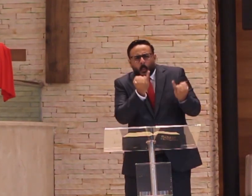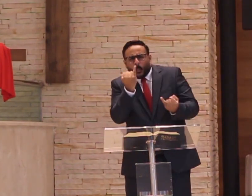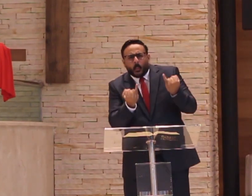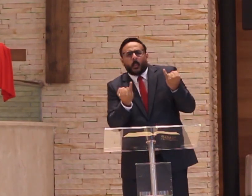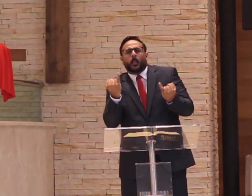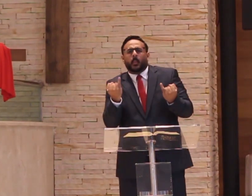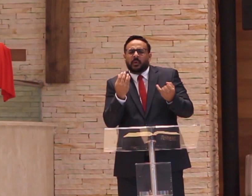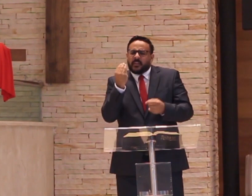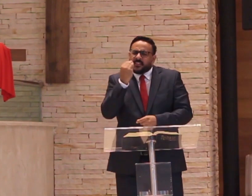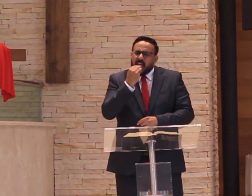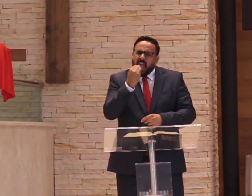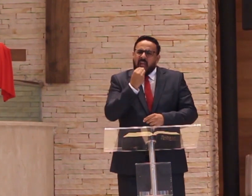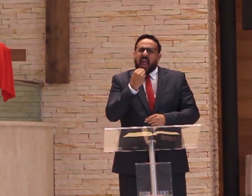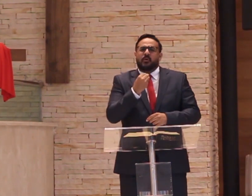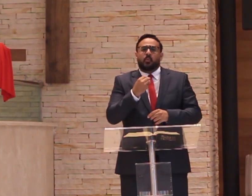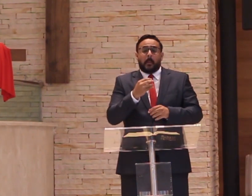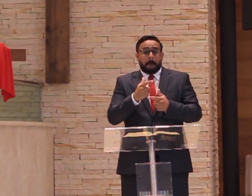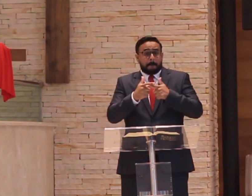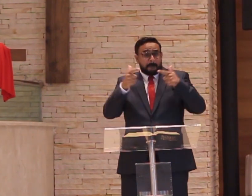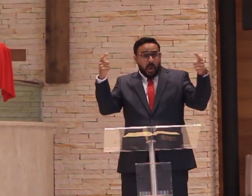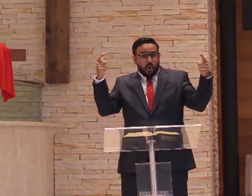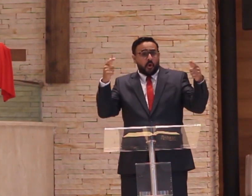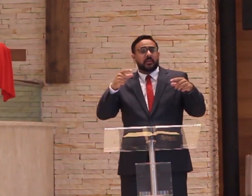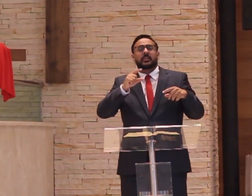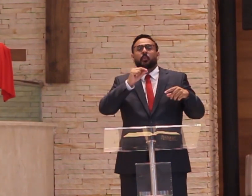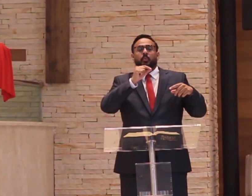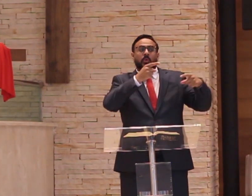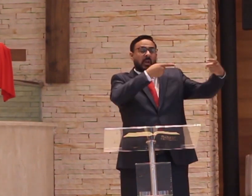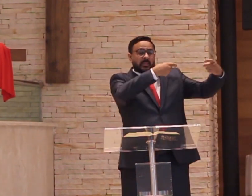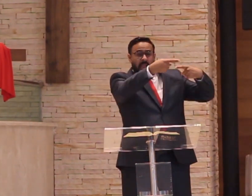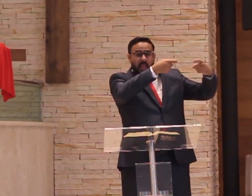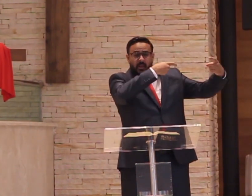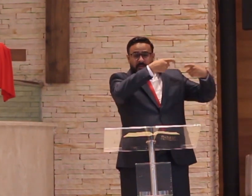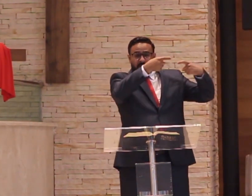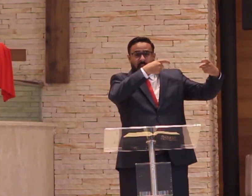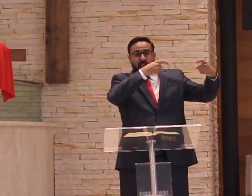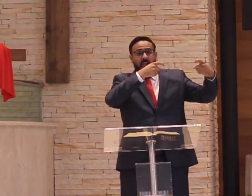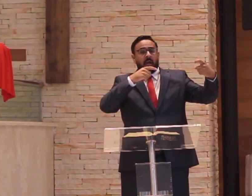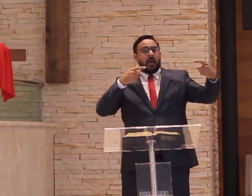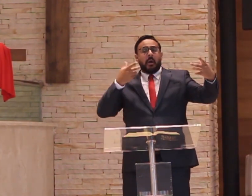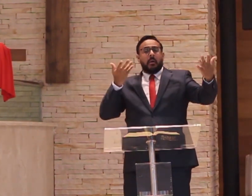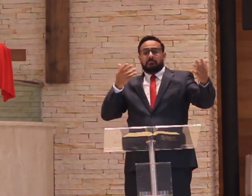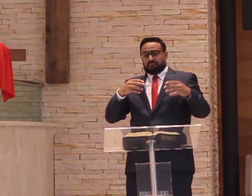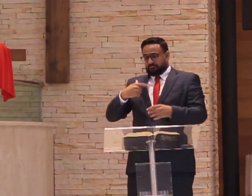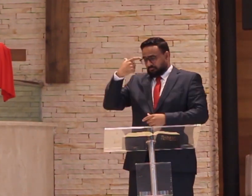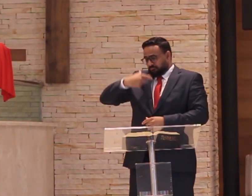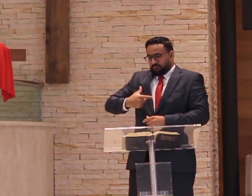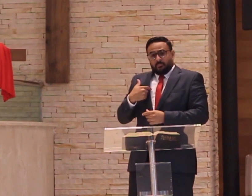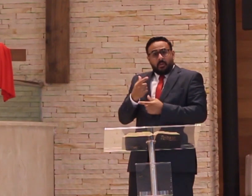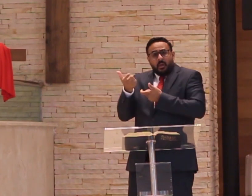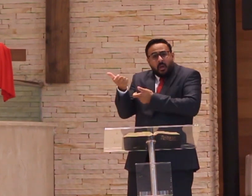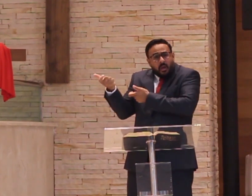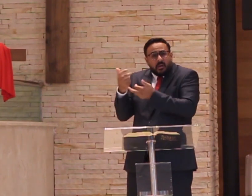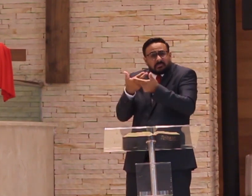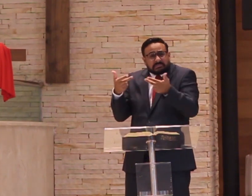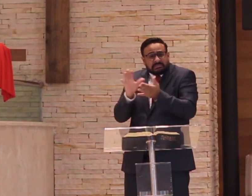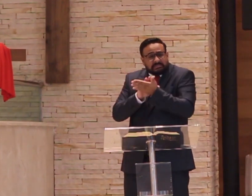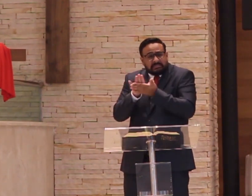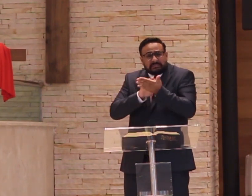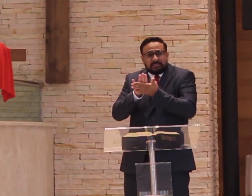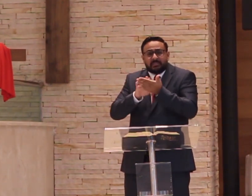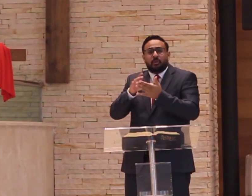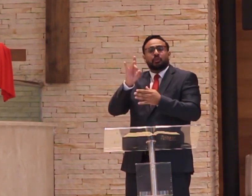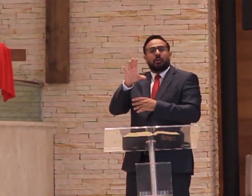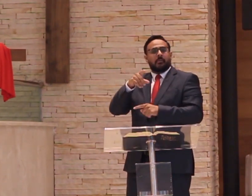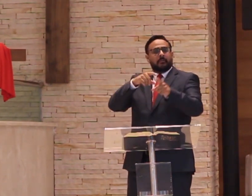prisioneiros para outro lugar. E aí eles então fizeram uma seleção, que a maioria das pessoas que estavam passando fome,